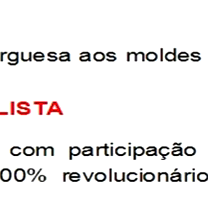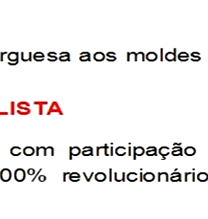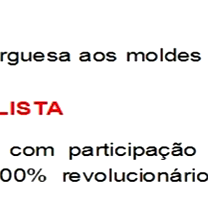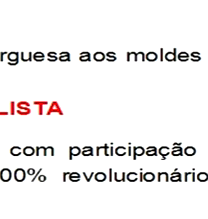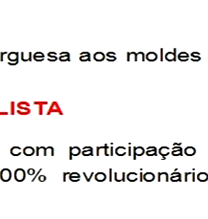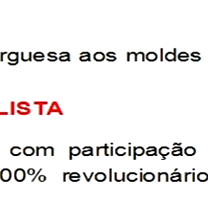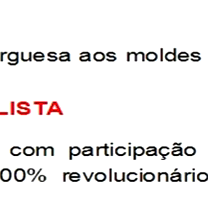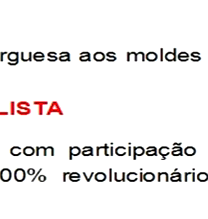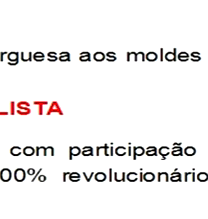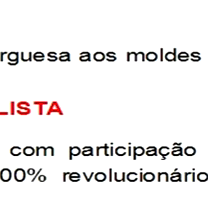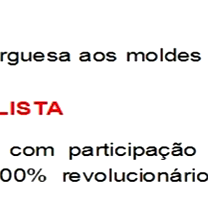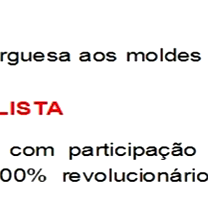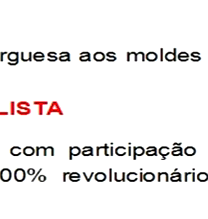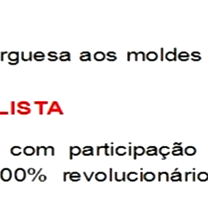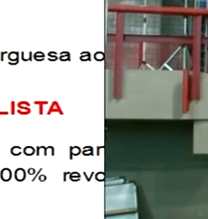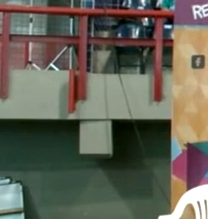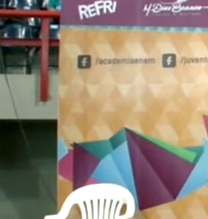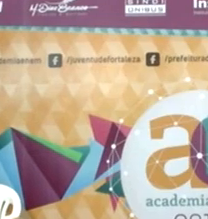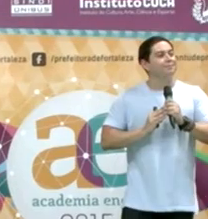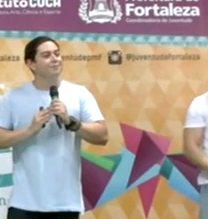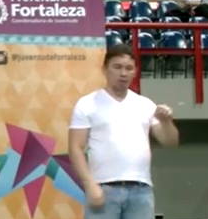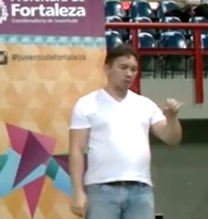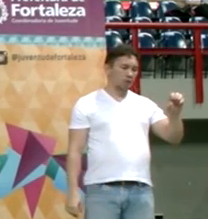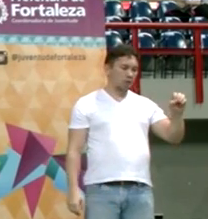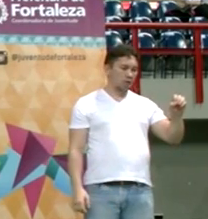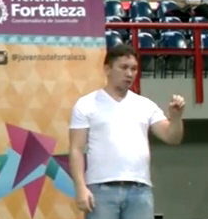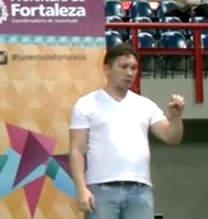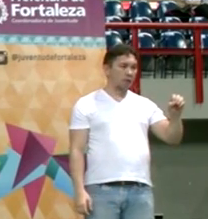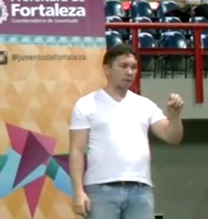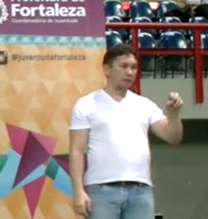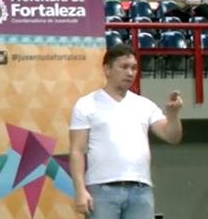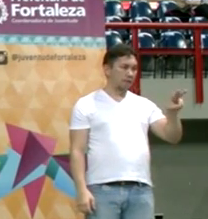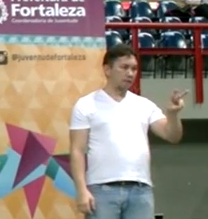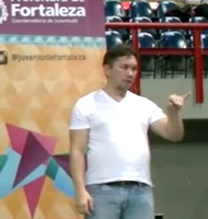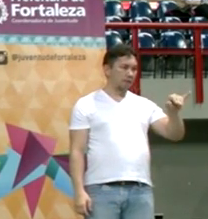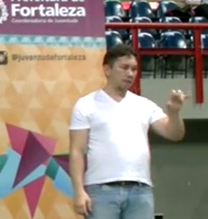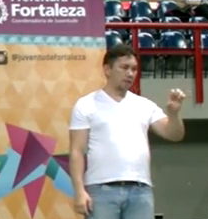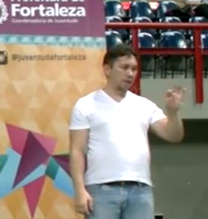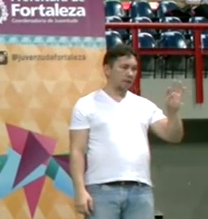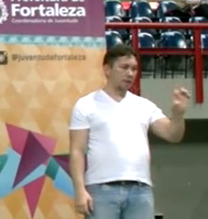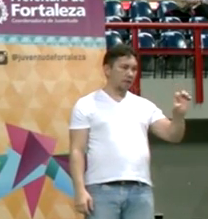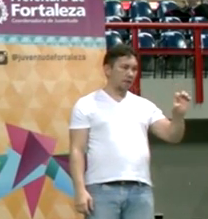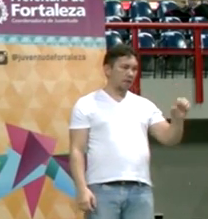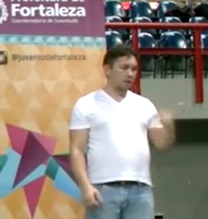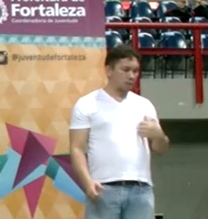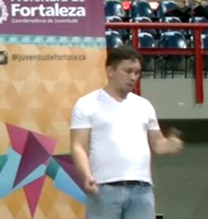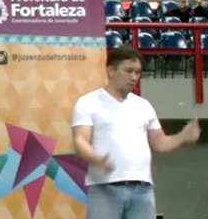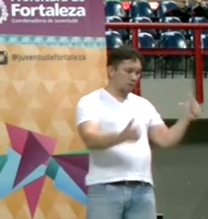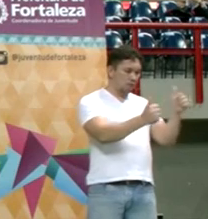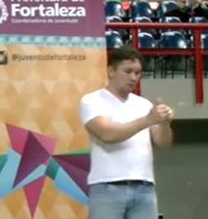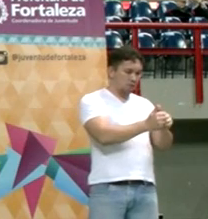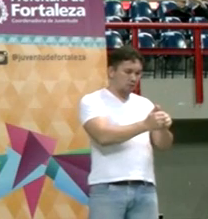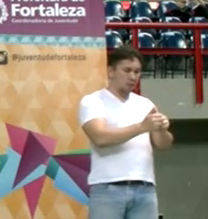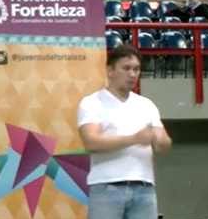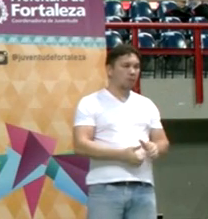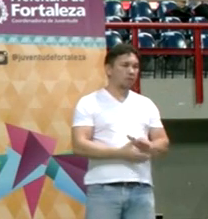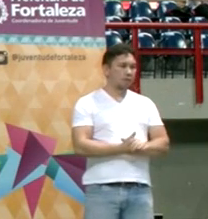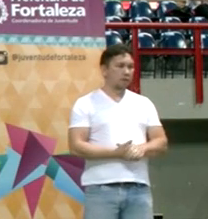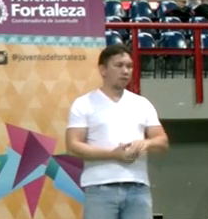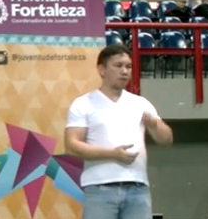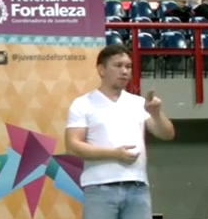de sindicato na Rússia? Soviete. Soviete quer dizer sindicato. Então quando eles uniram os sindicatos, é a